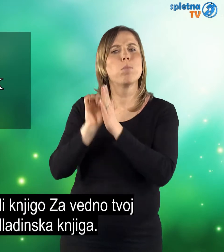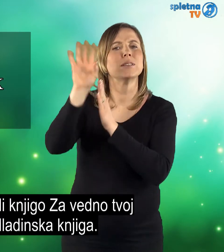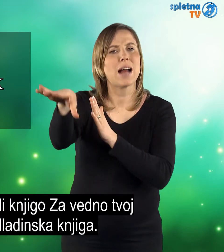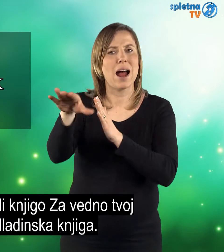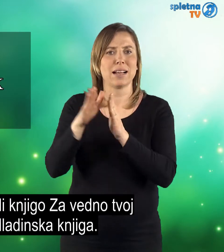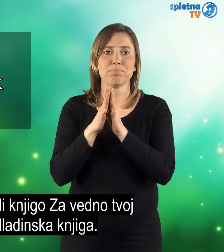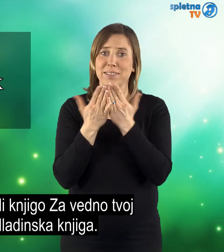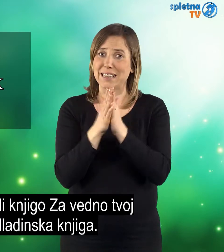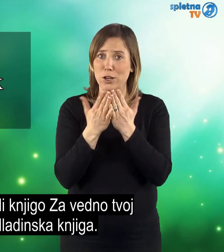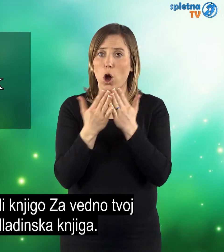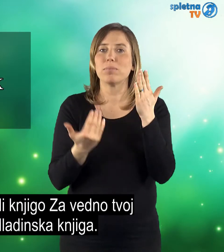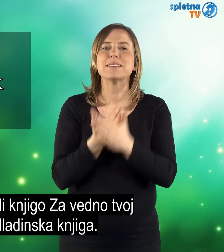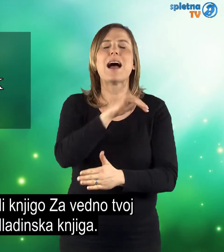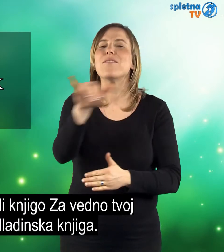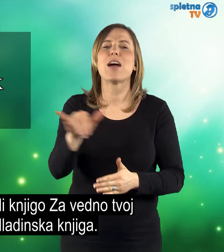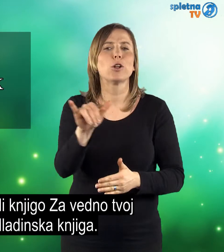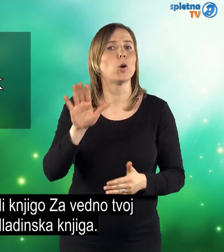tvoj založbe Mladinska knjiga.